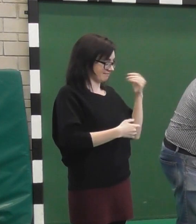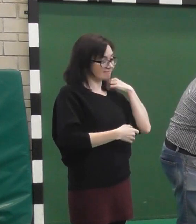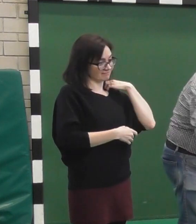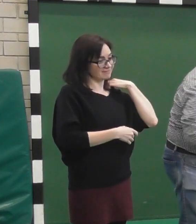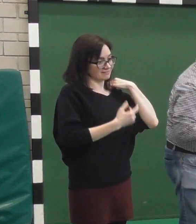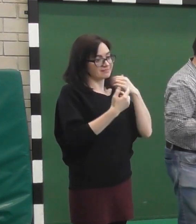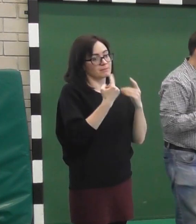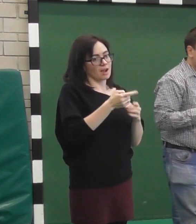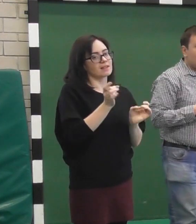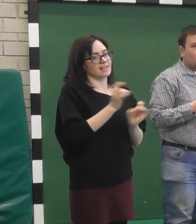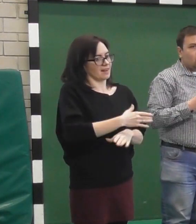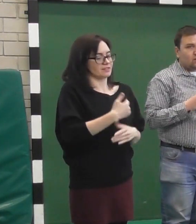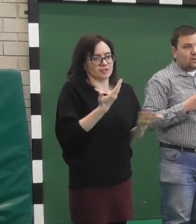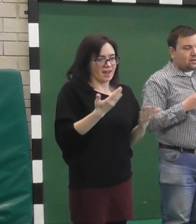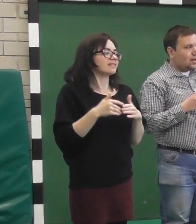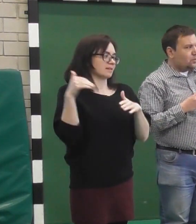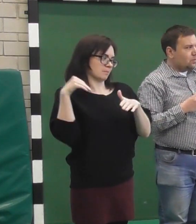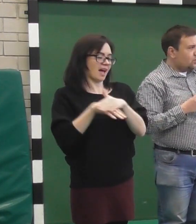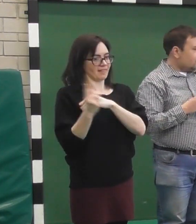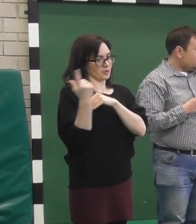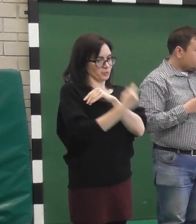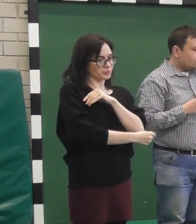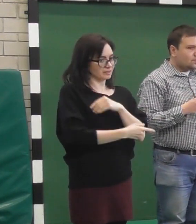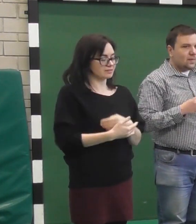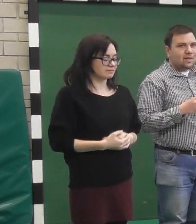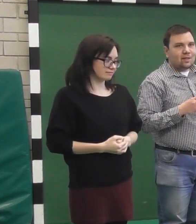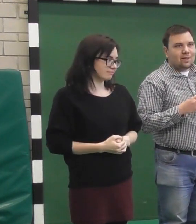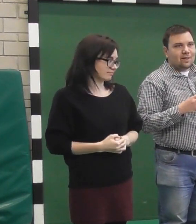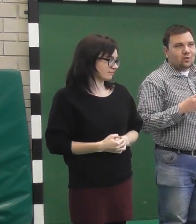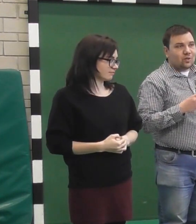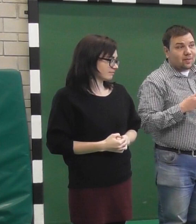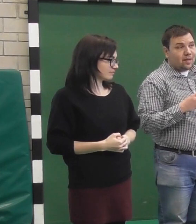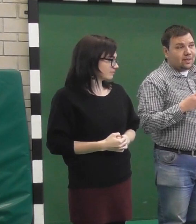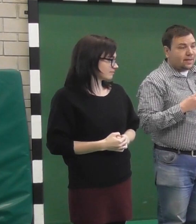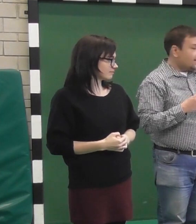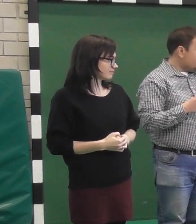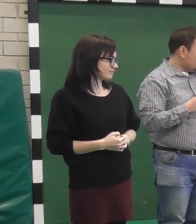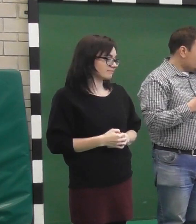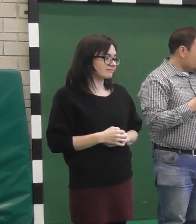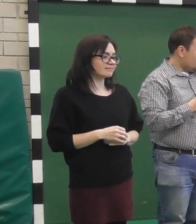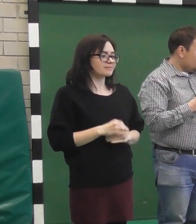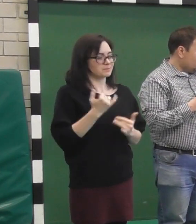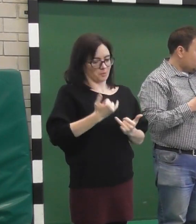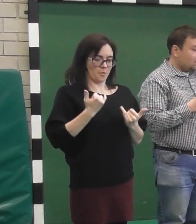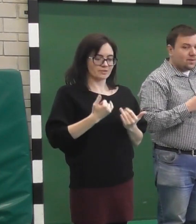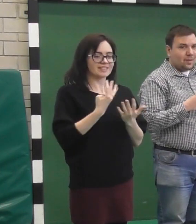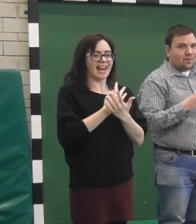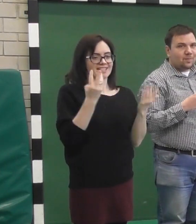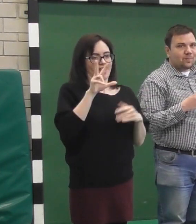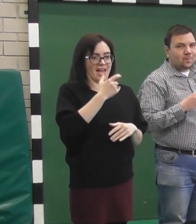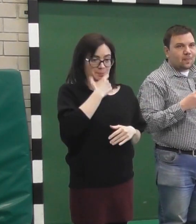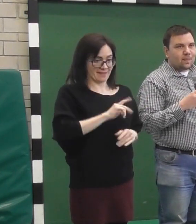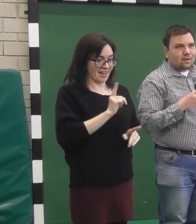szerencsésen ő menekült a munkatáborokból, és életének 93. évében van ebben az